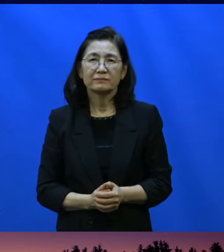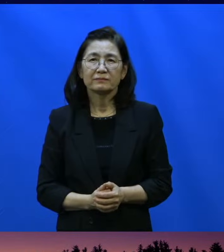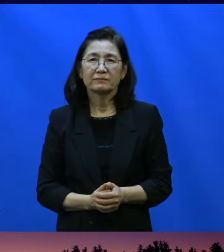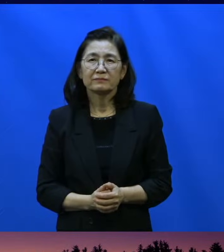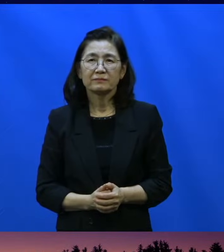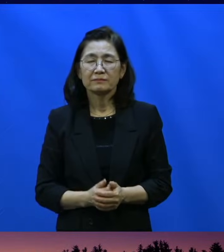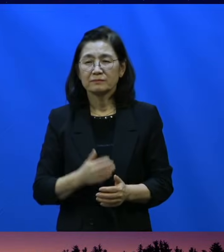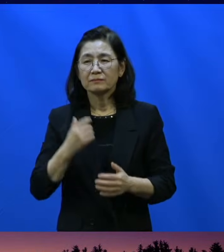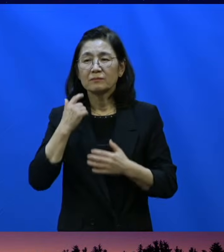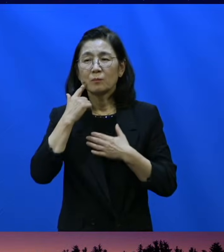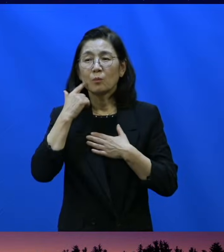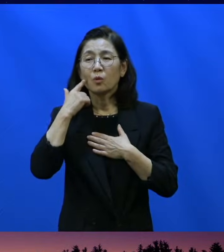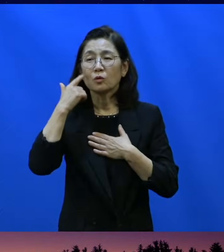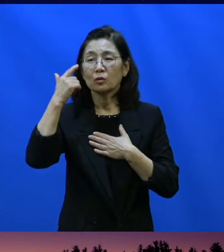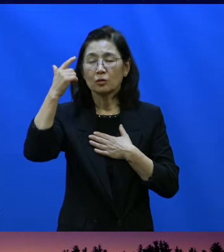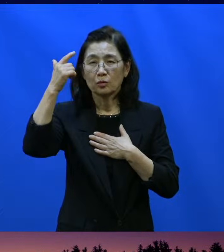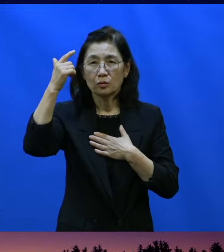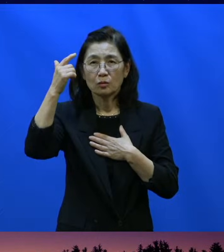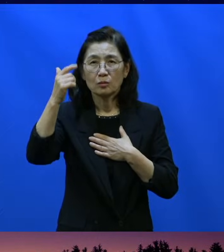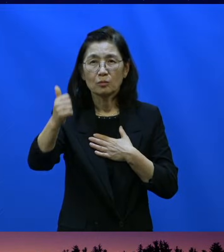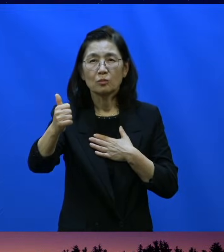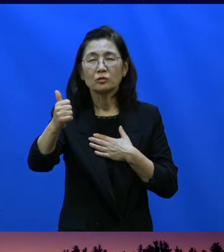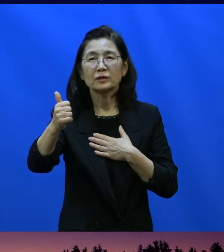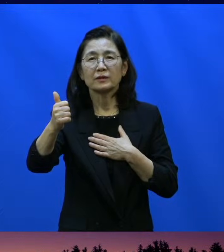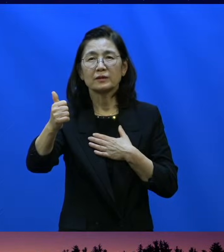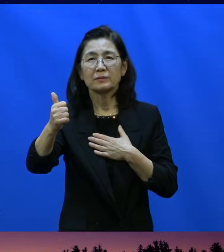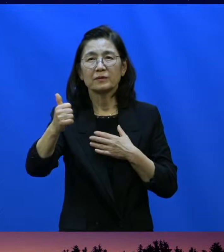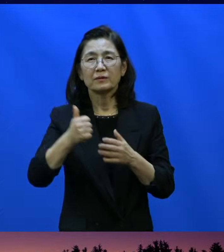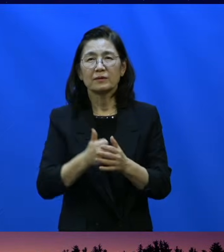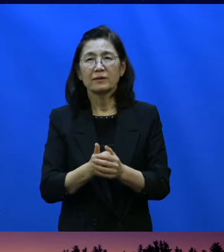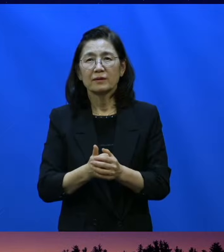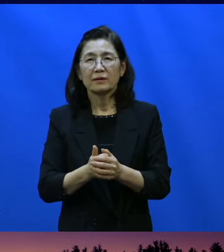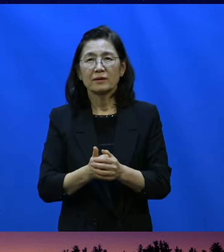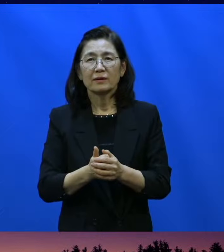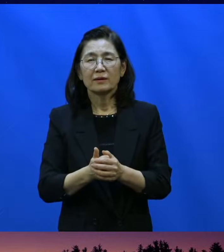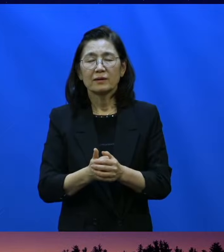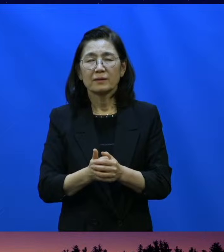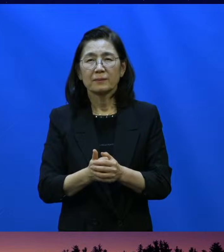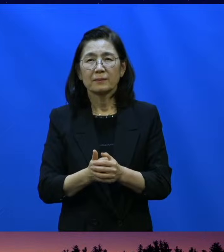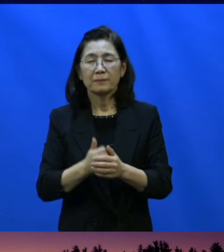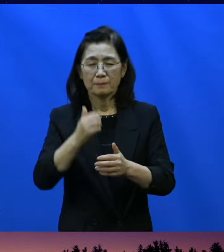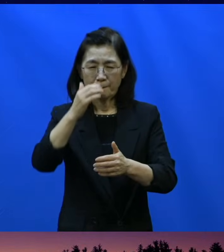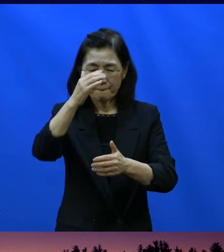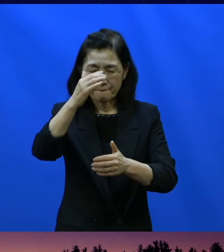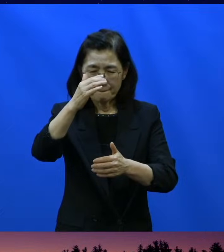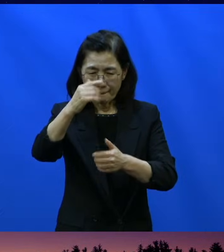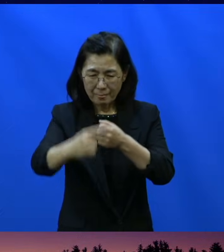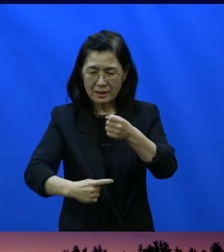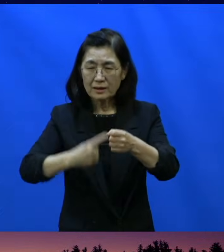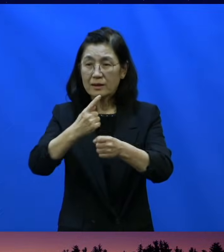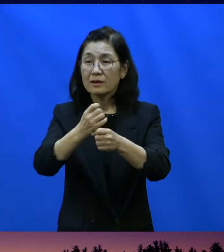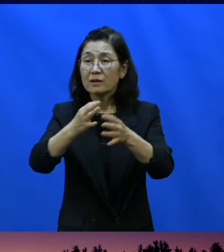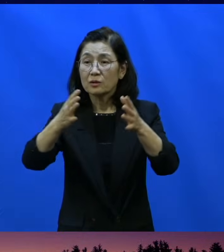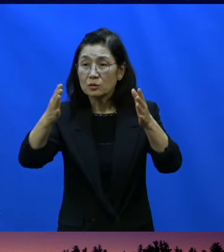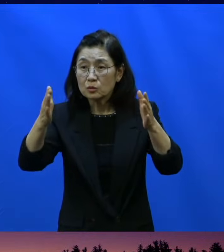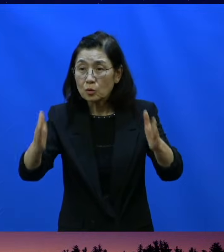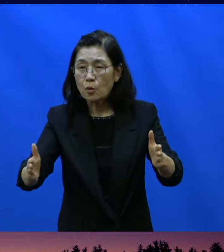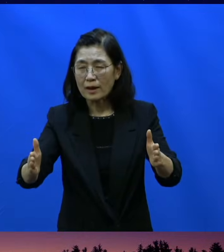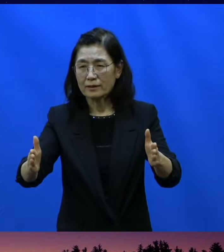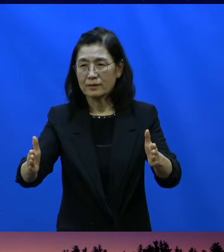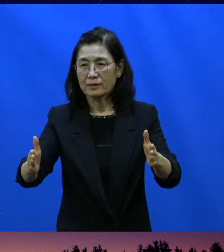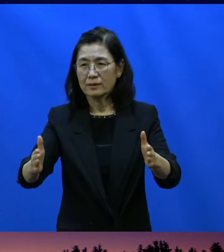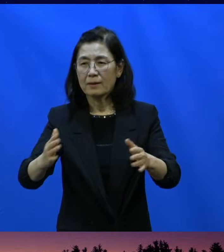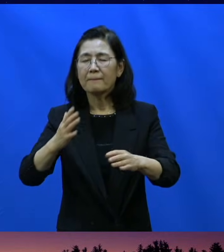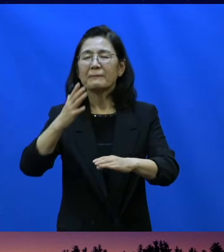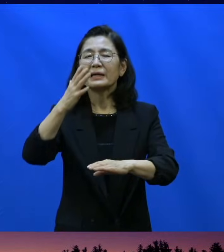저는 너무너무 그걸 여러분들하고 나누고 싶었는데 오늘 이것은 저에게 주신 이 한 해 여러분들과 함께 나누고 싶은 말씀을